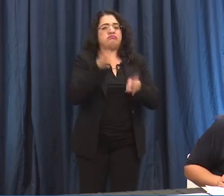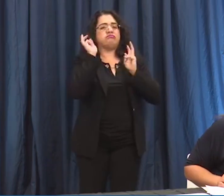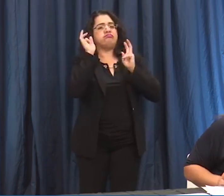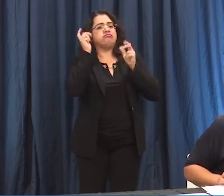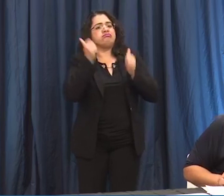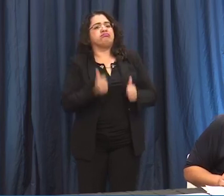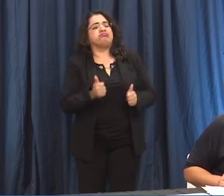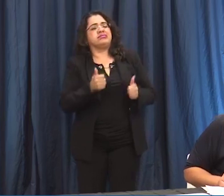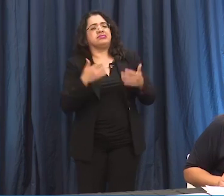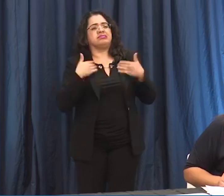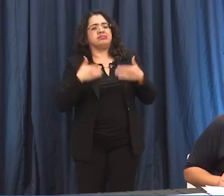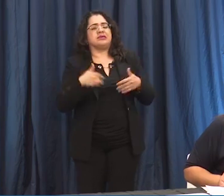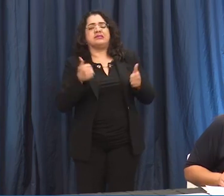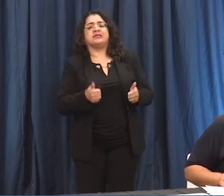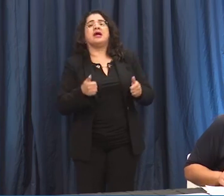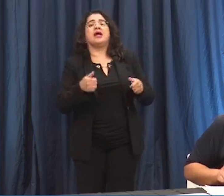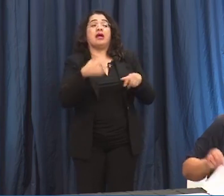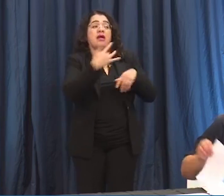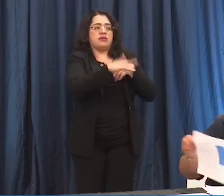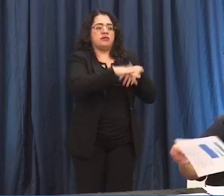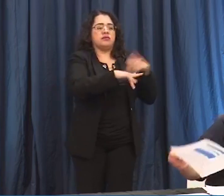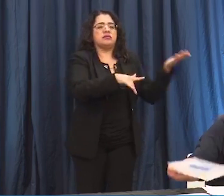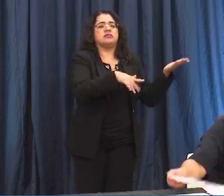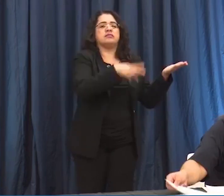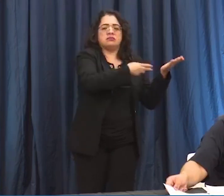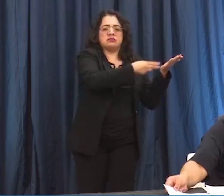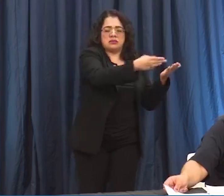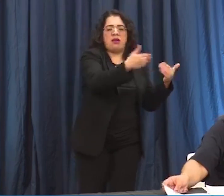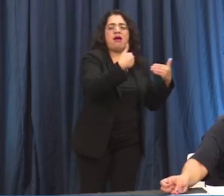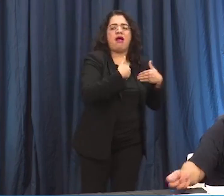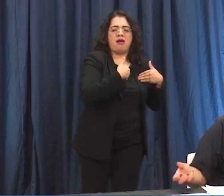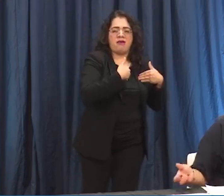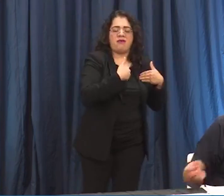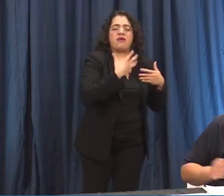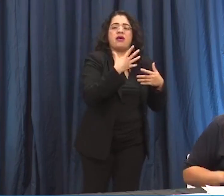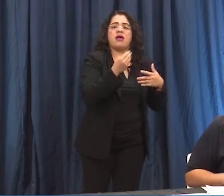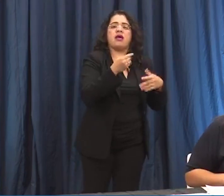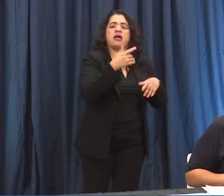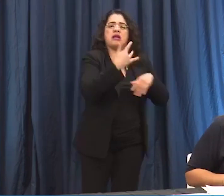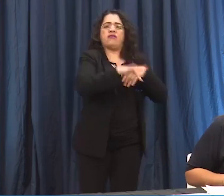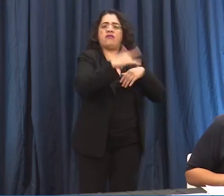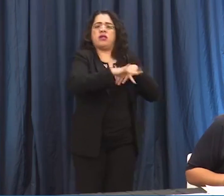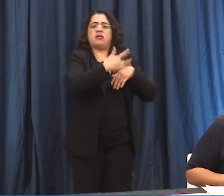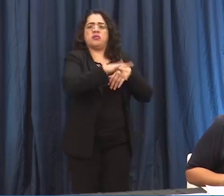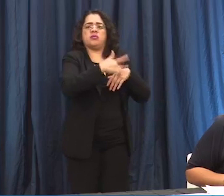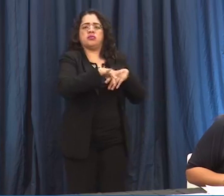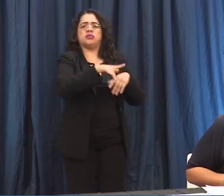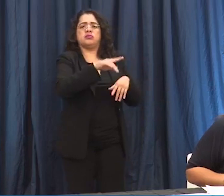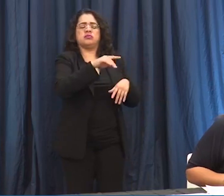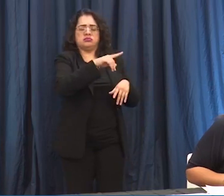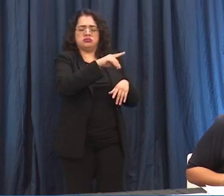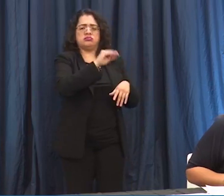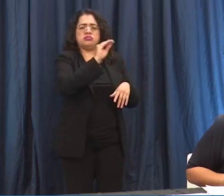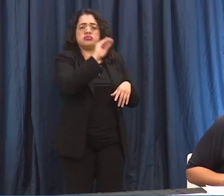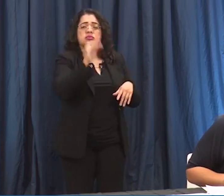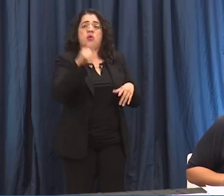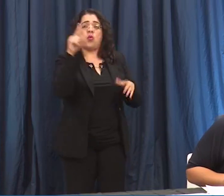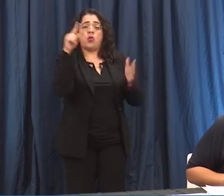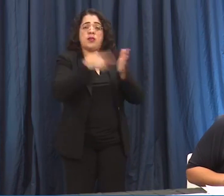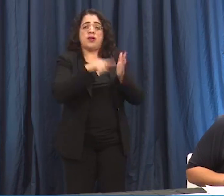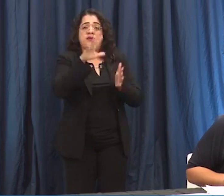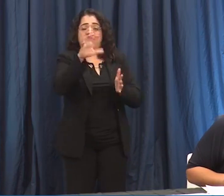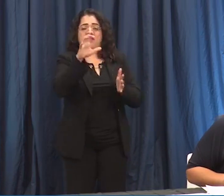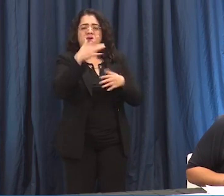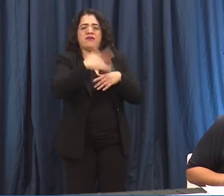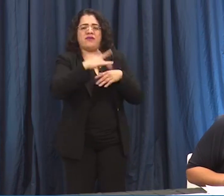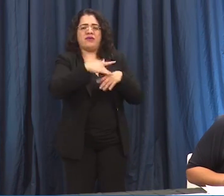al hospital. Durante esta etapa también hemos mantenido nuestra capacidad de camas en el hospital. Tenemos un total de 1,500